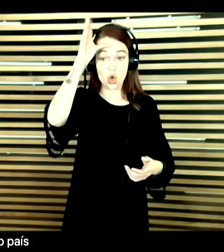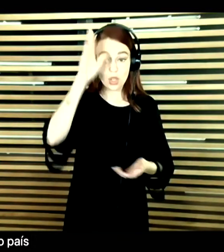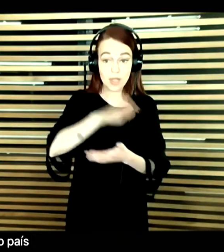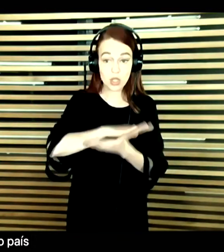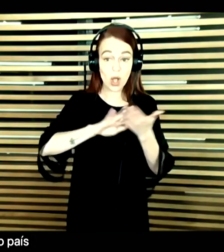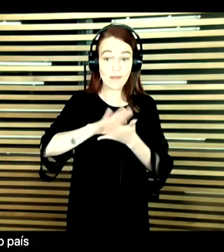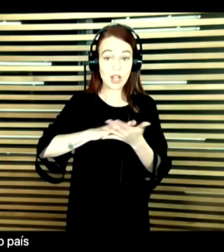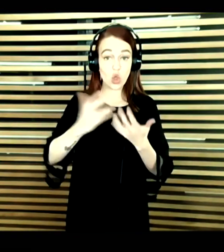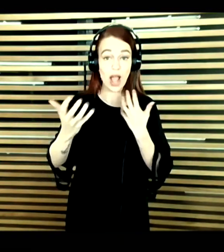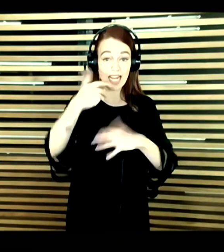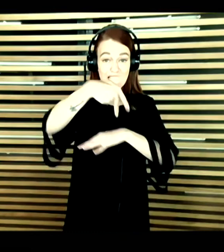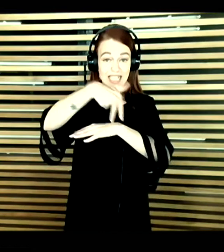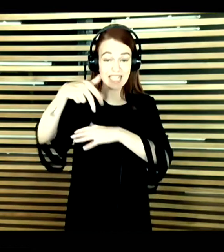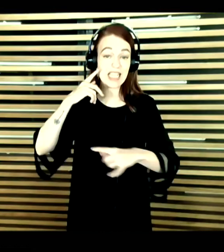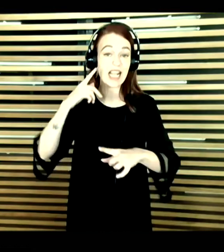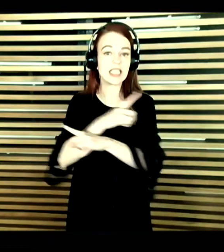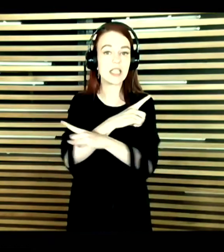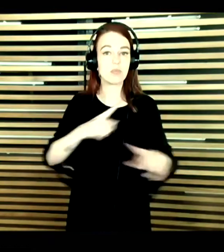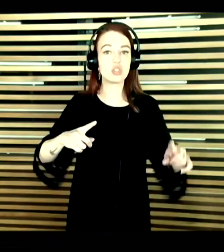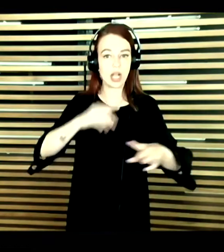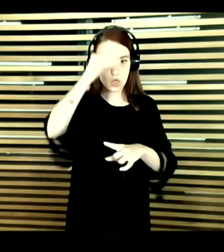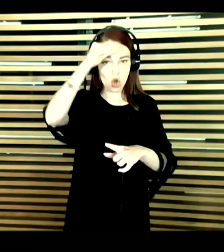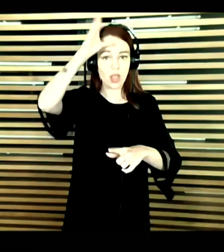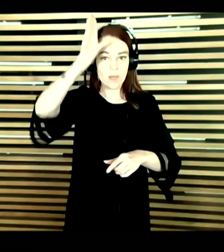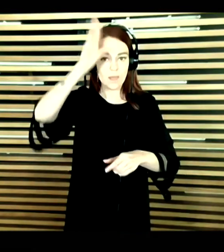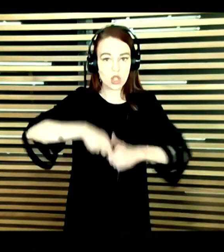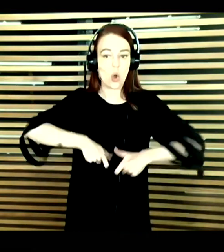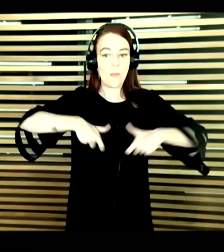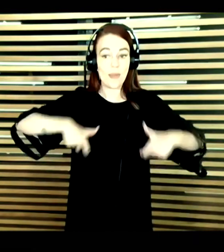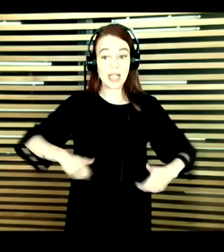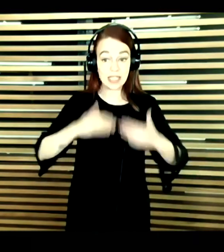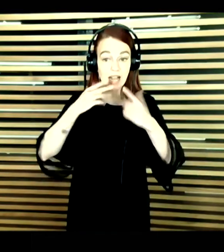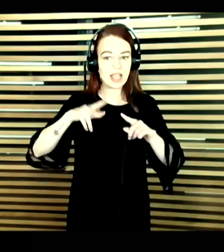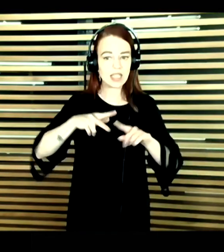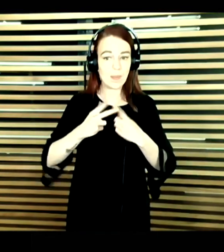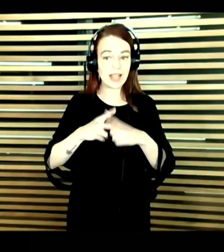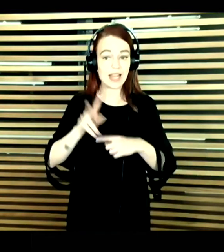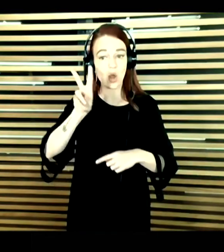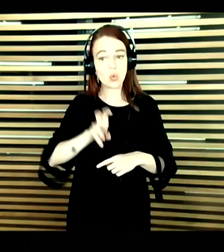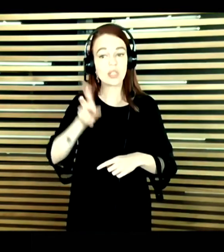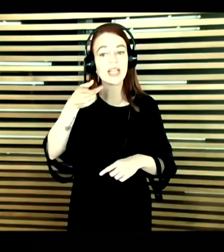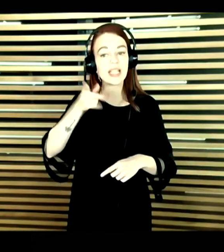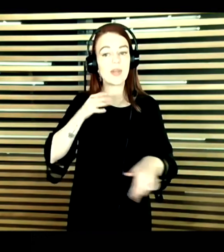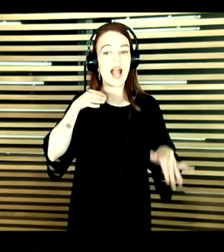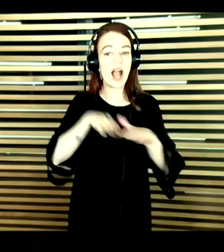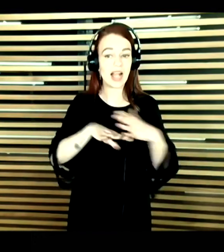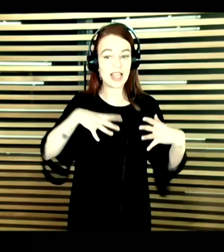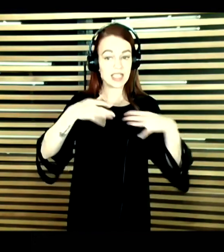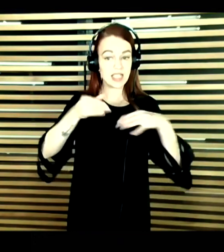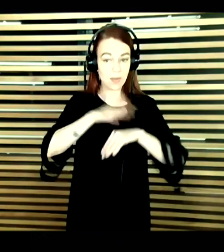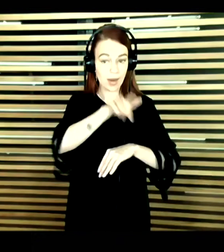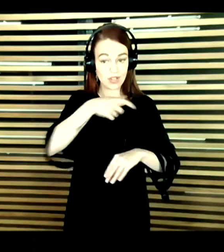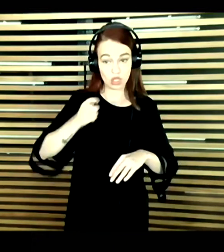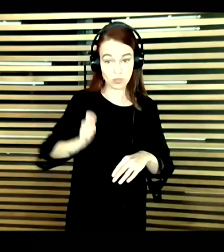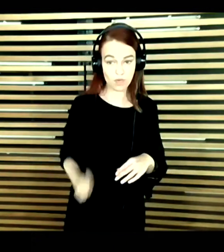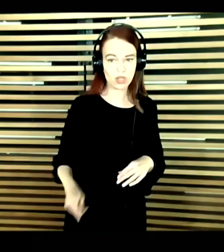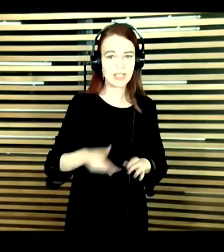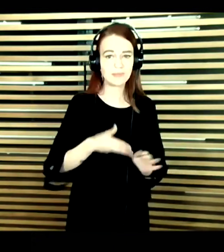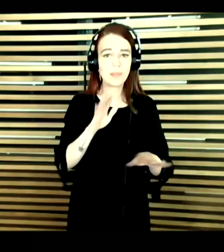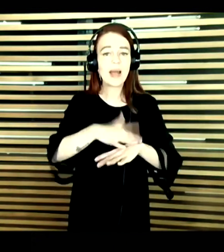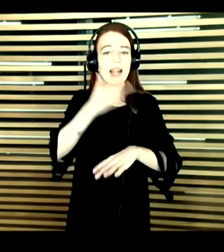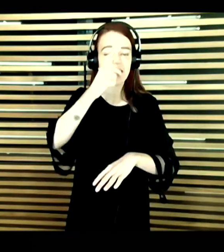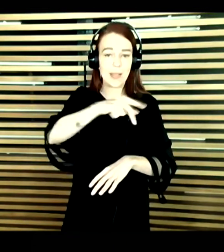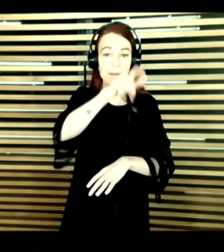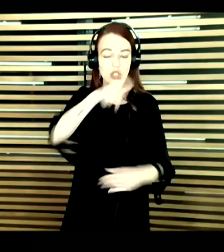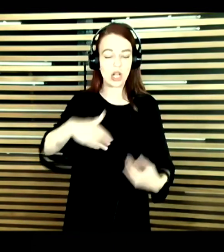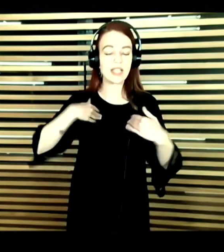musicales inclusivas a través de materiales útiles y accesibles para los profesionales. Los vamos a dirigir a los gestores,